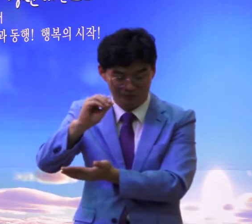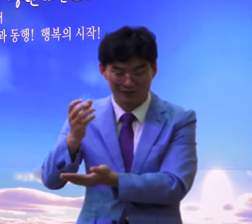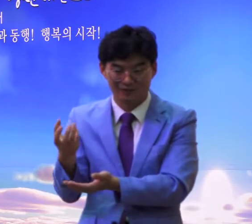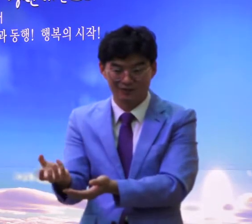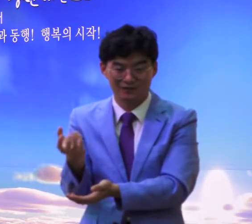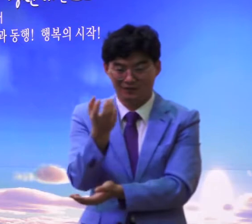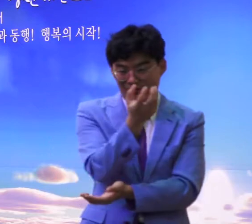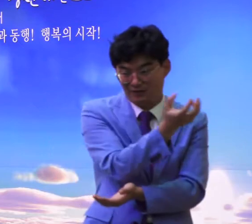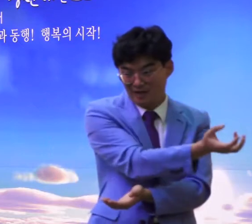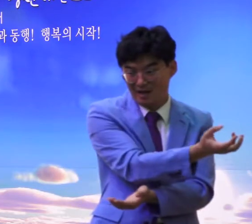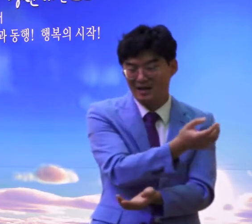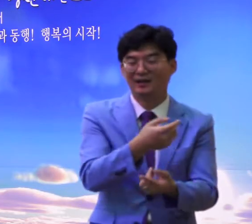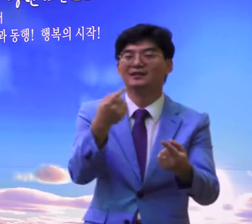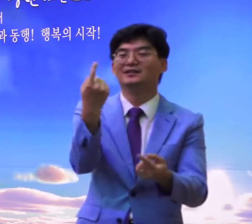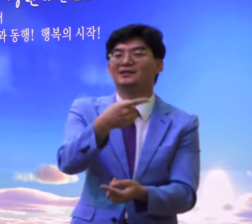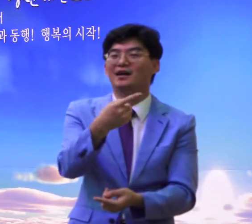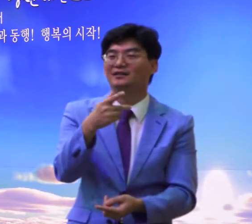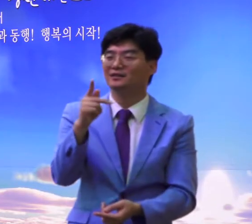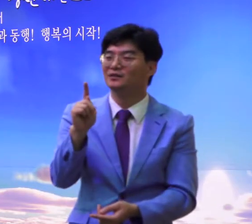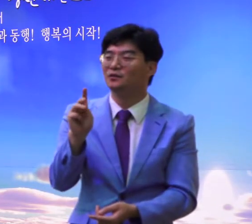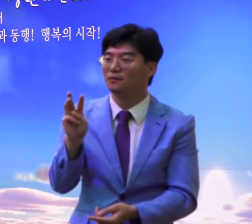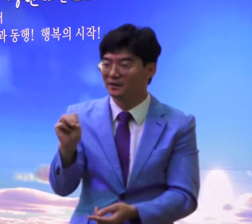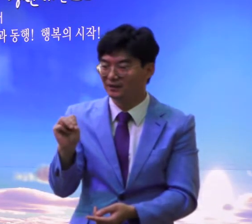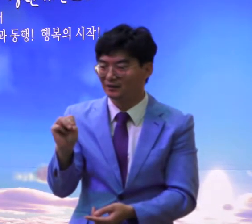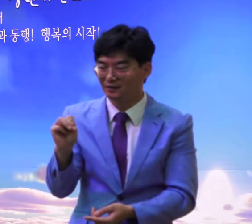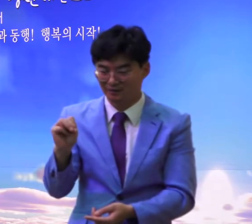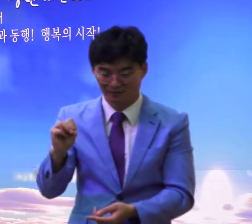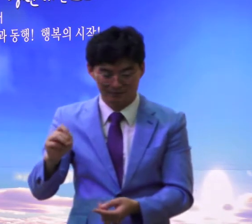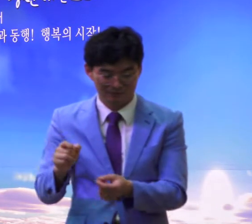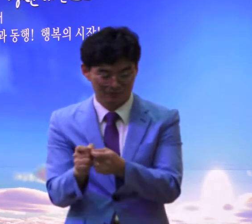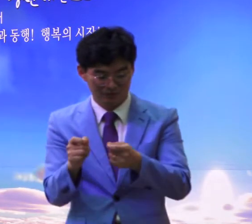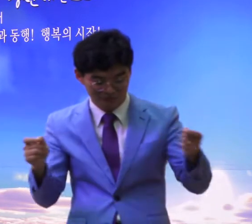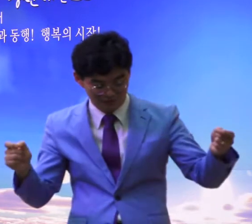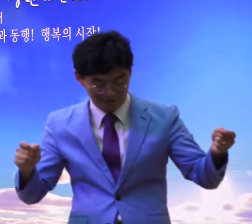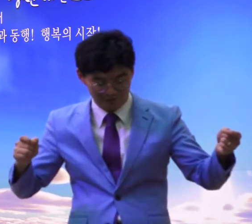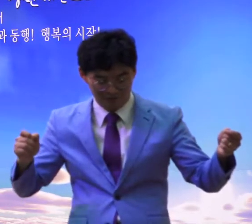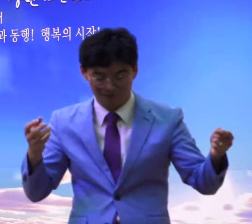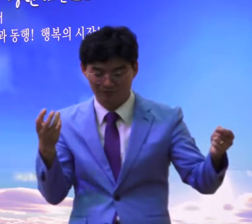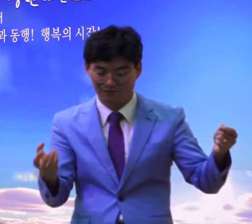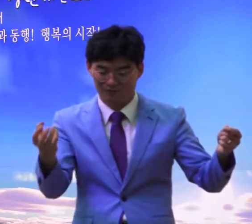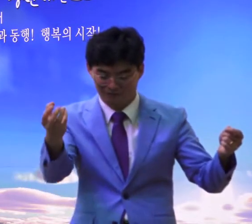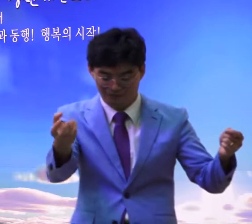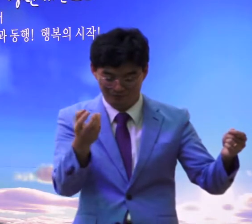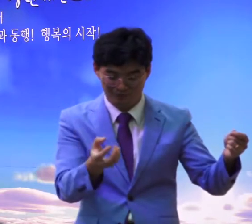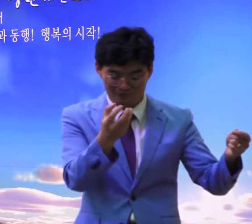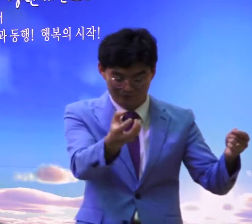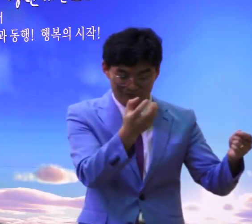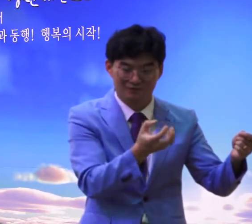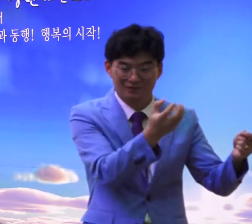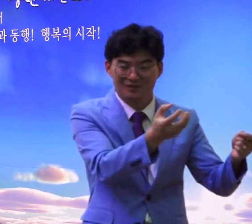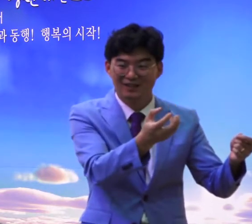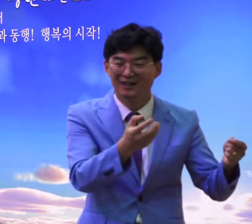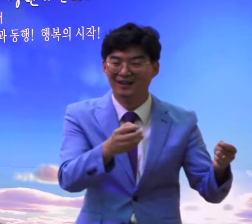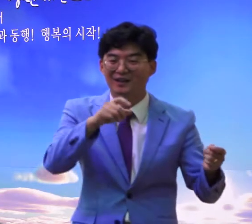전혀 모르는 그 길을 아브라함은 하나님께 순종하면서 말씀을 따라서 걸었던